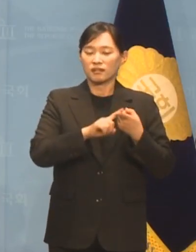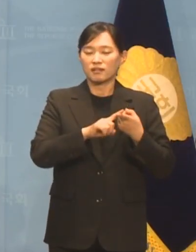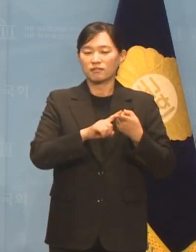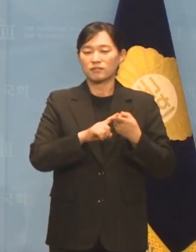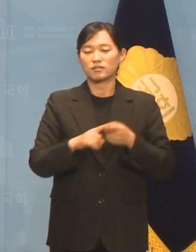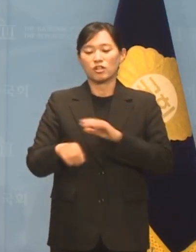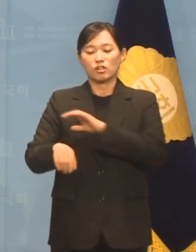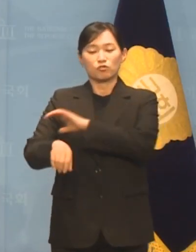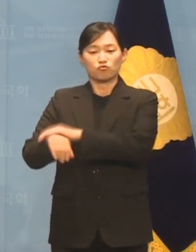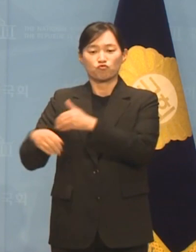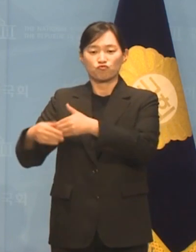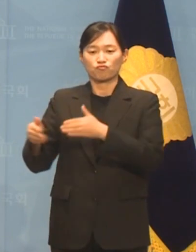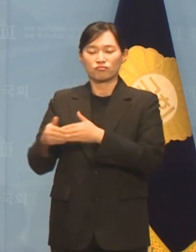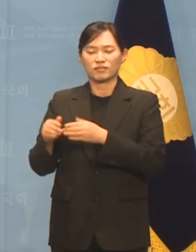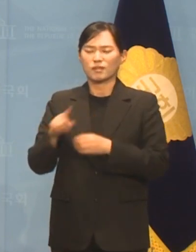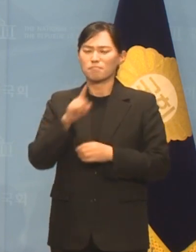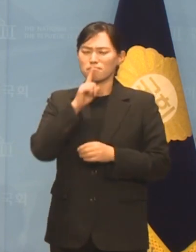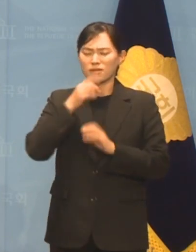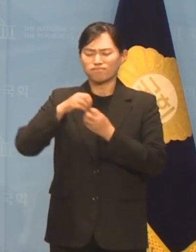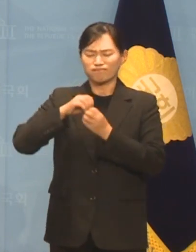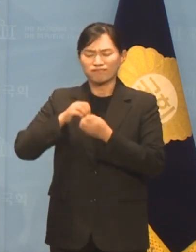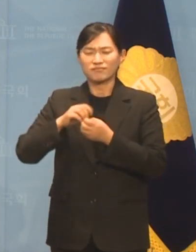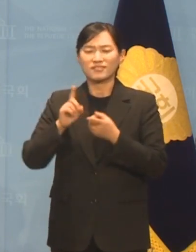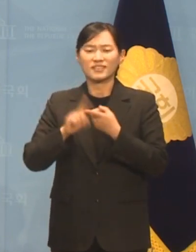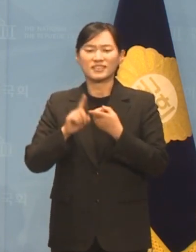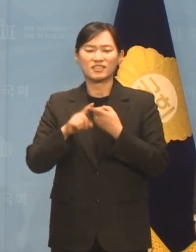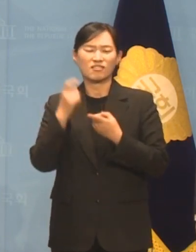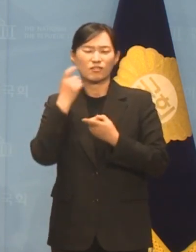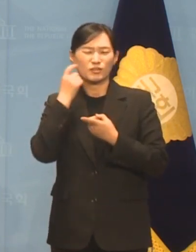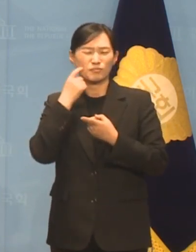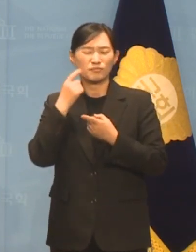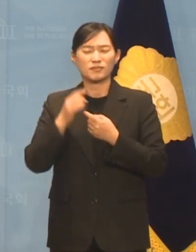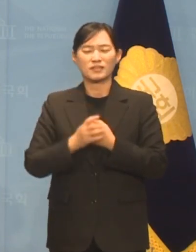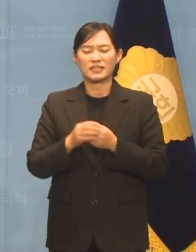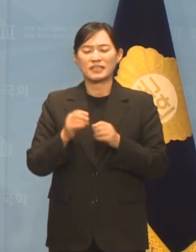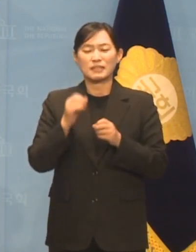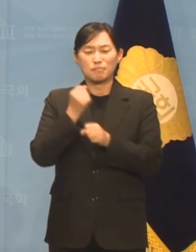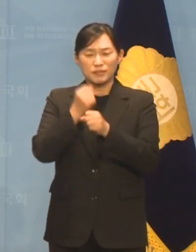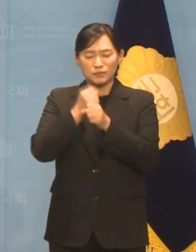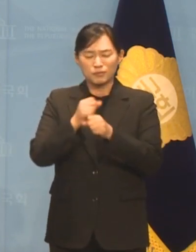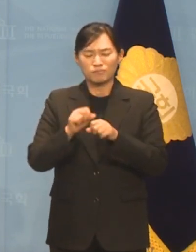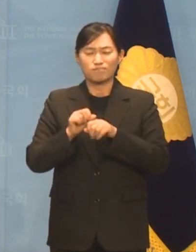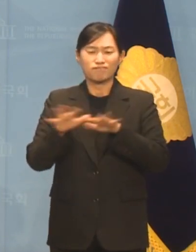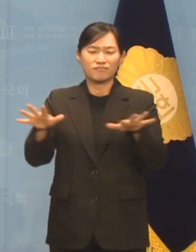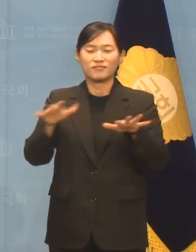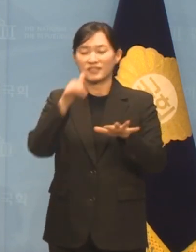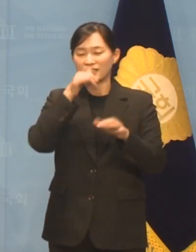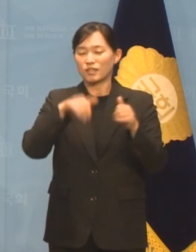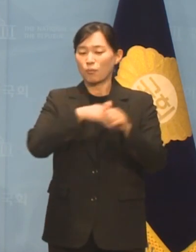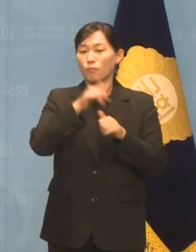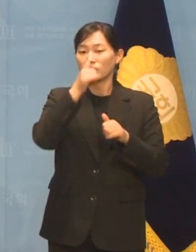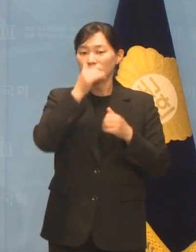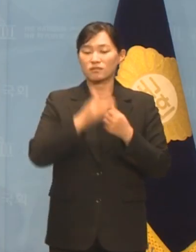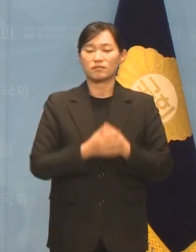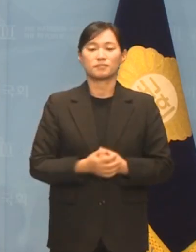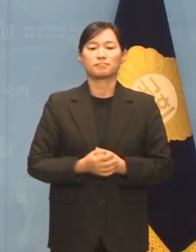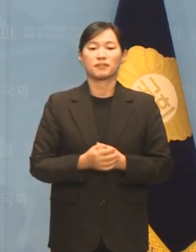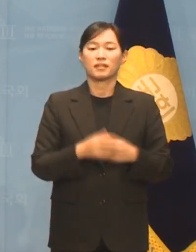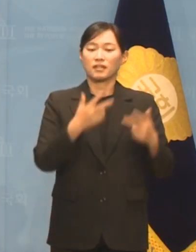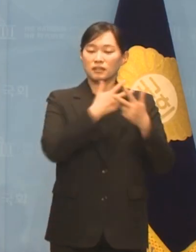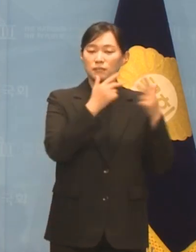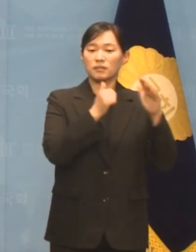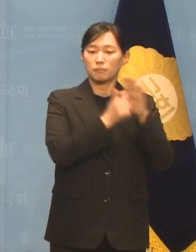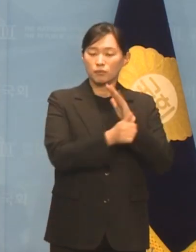극우 세력에서 허무맹랑한 허위 사실이 생성 및 유포되고 있다는 정황이 있습니다. 3월 2일 이재명